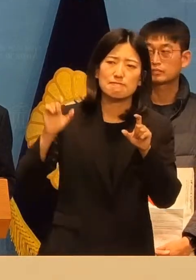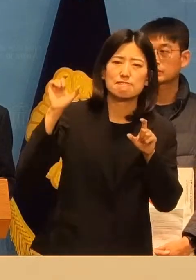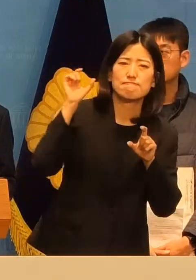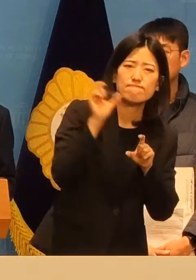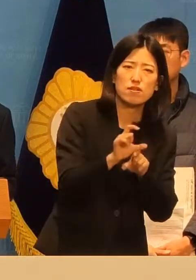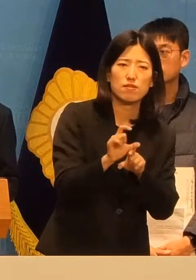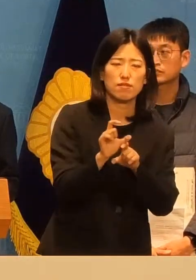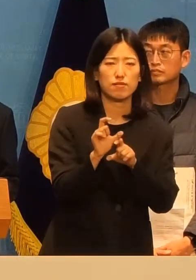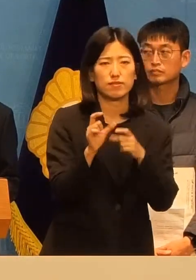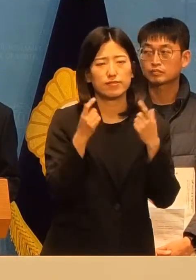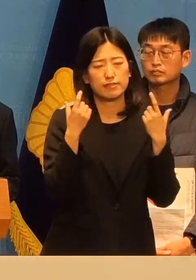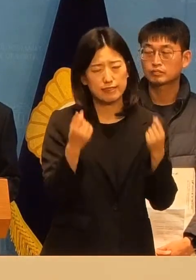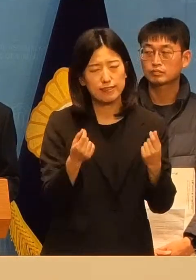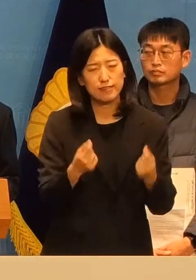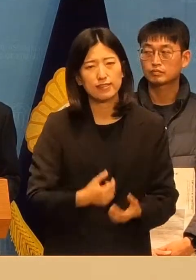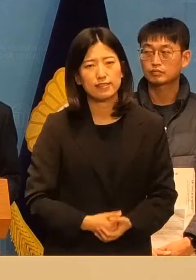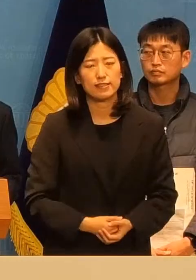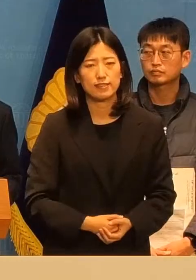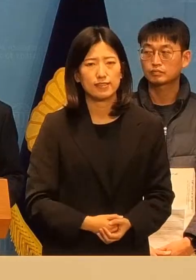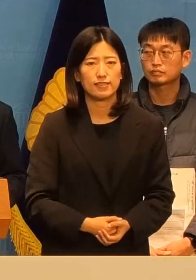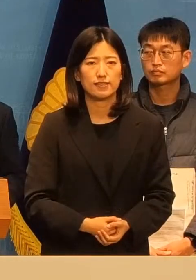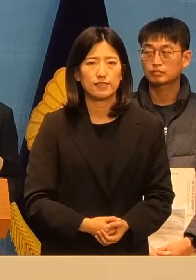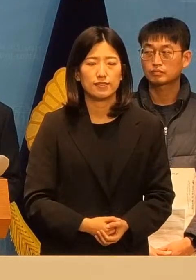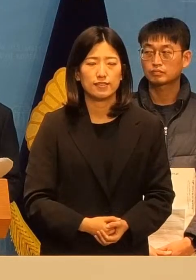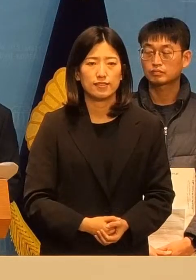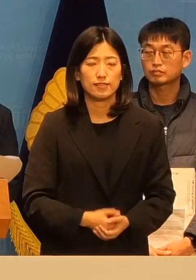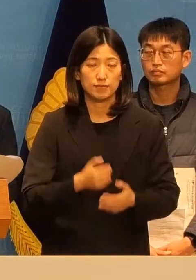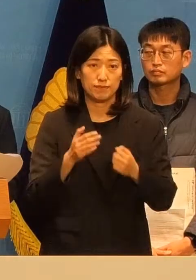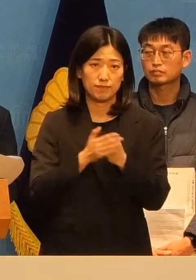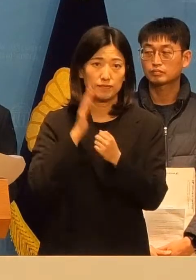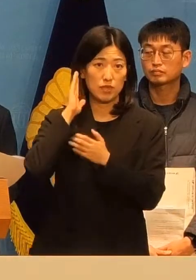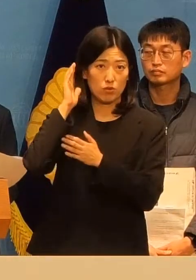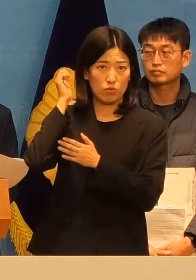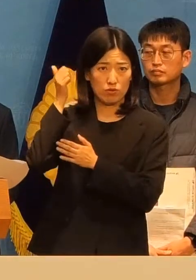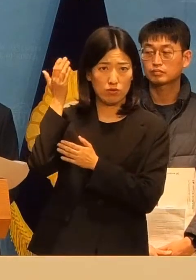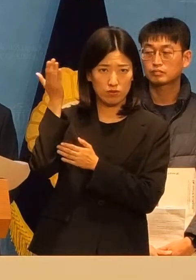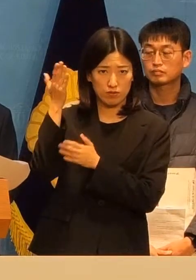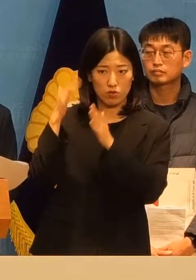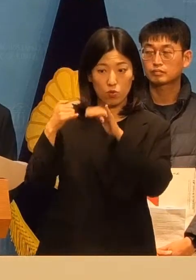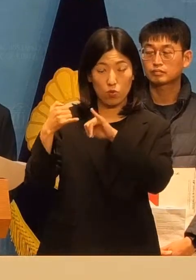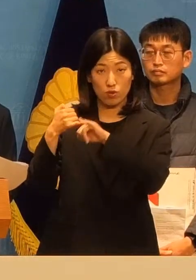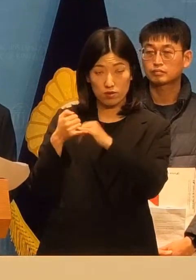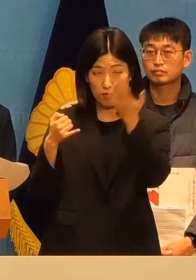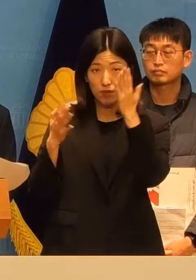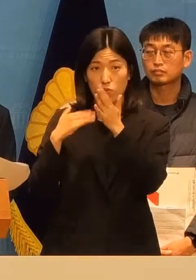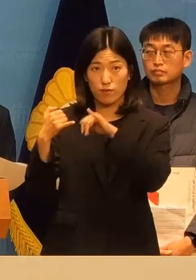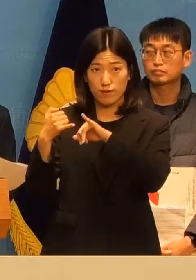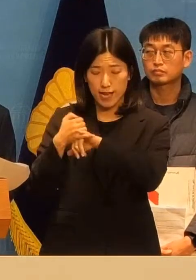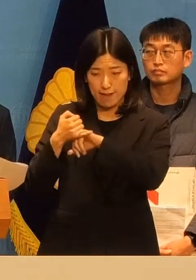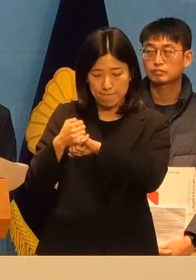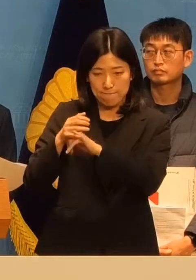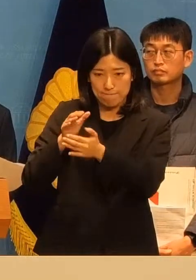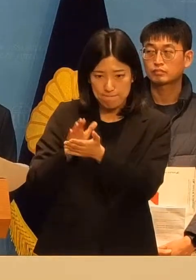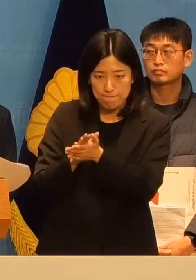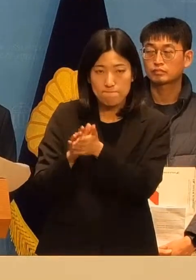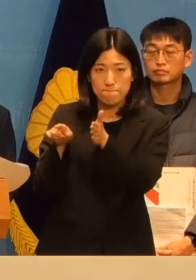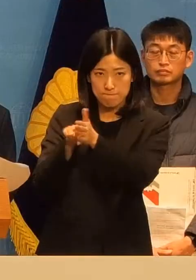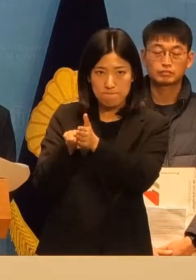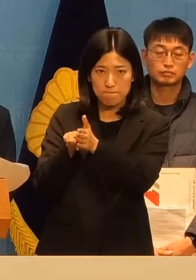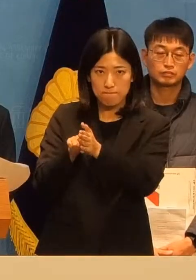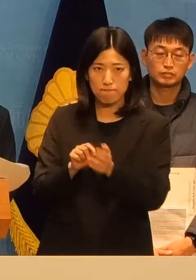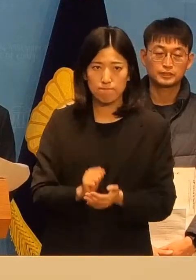밀어넣는 것이라고 저희는 생각하면서 대통령님의 공약이 꼭 실현되기를 바라고 셔틀